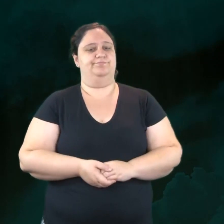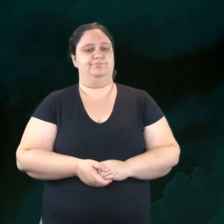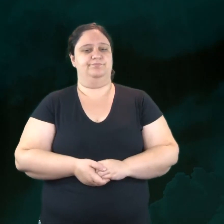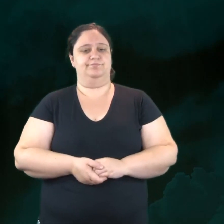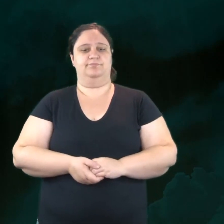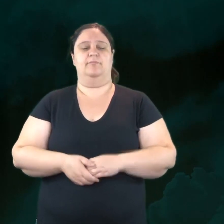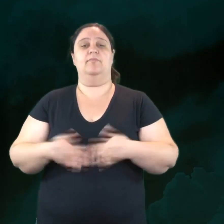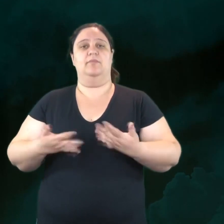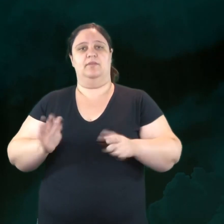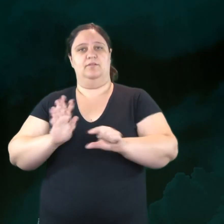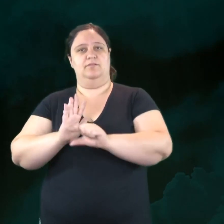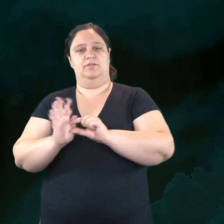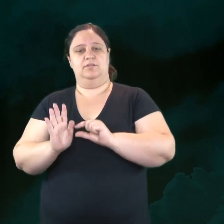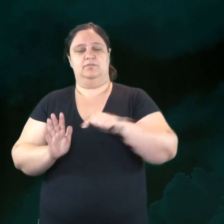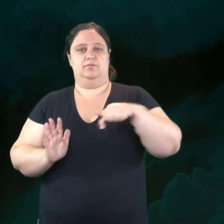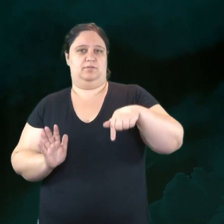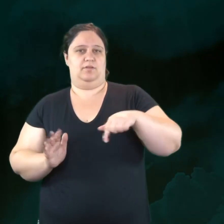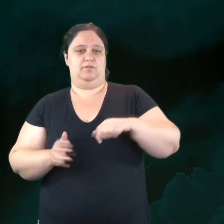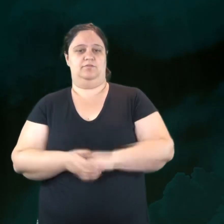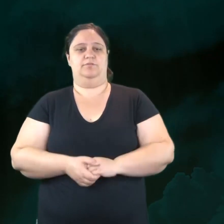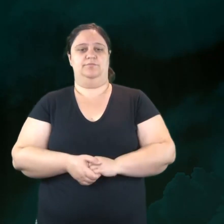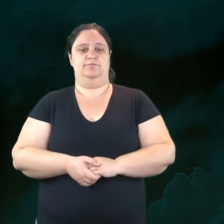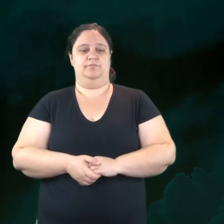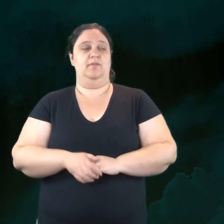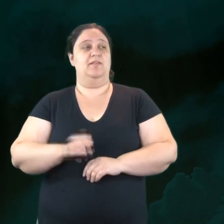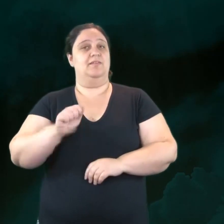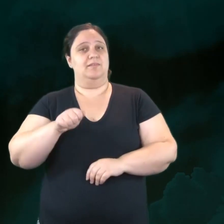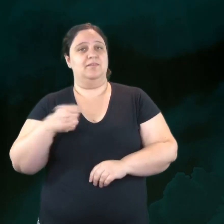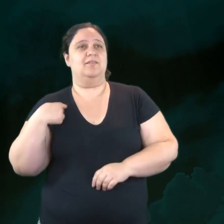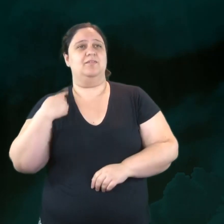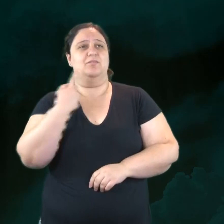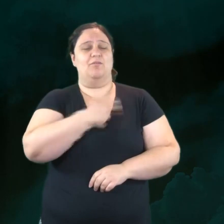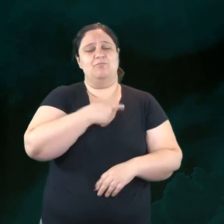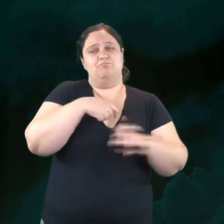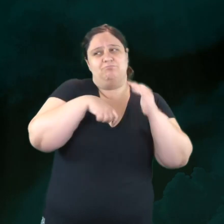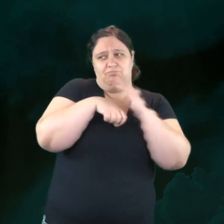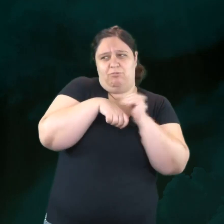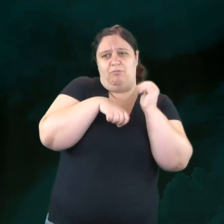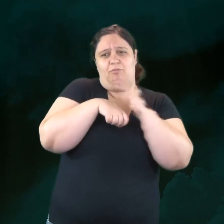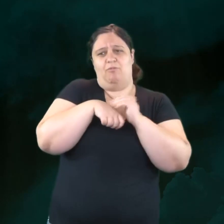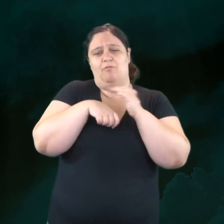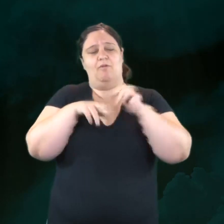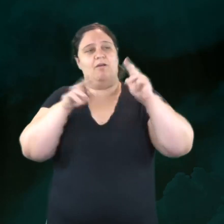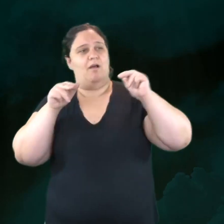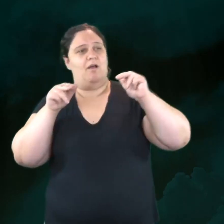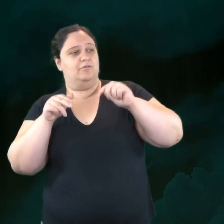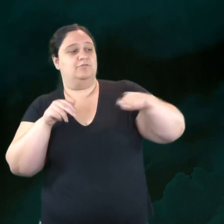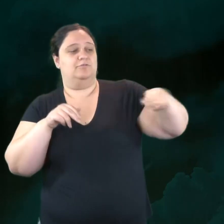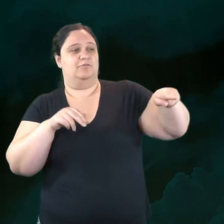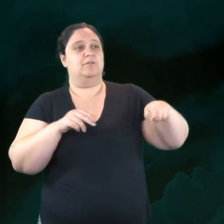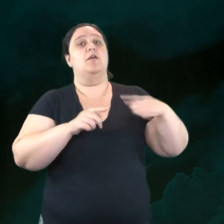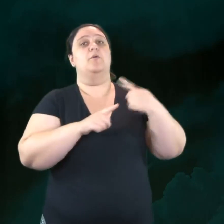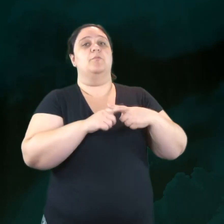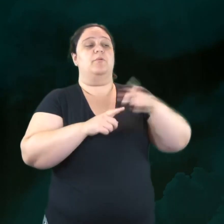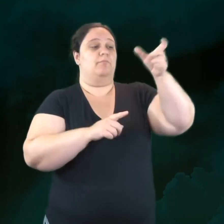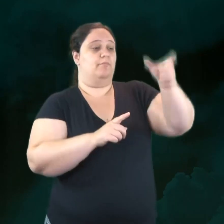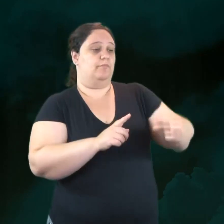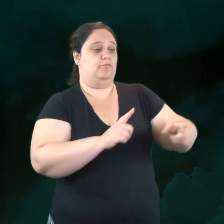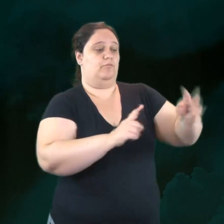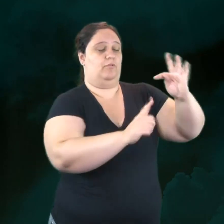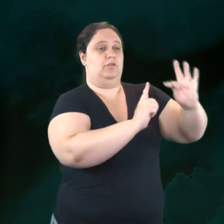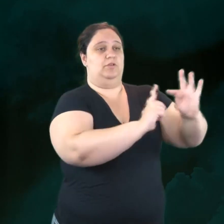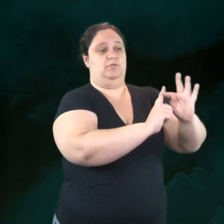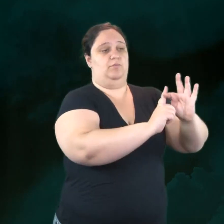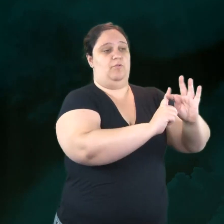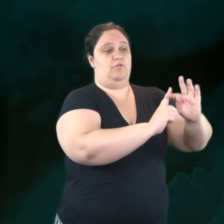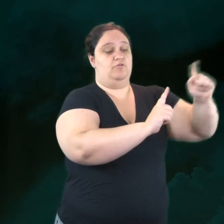vou ler aqui, versículo 7. Sim, irmãos, por isso fomos consolados acerca de vós, quando Timóteo voltou, deu notícias